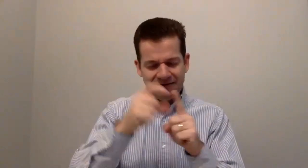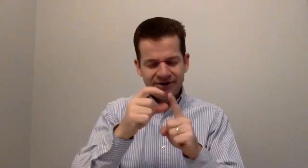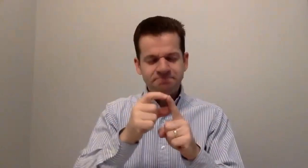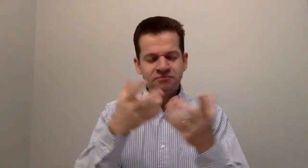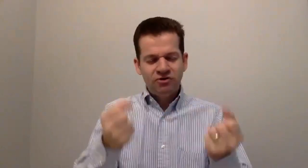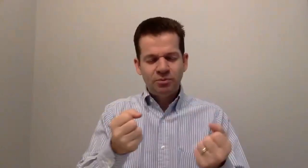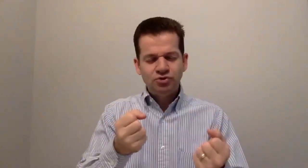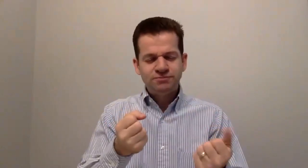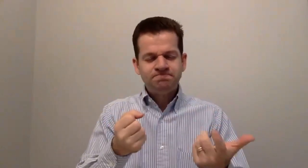palavra, vamos